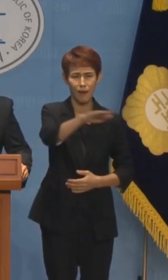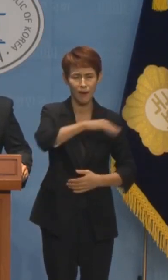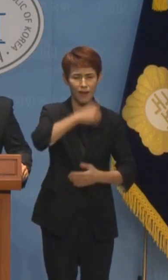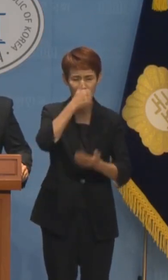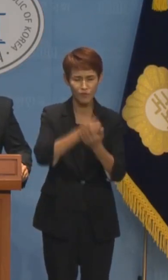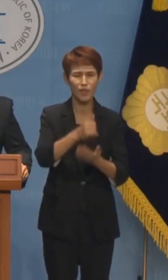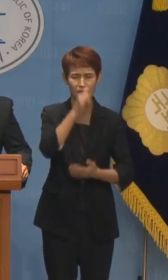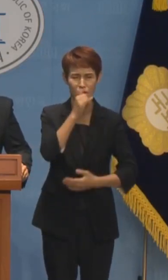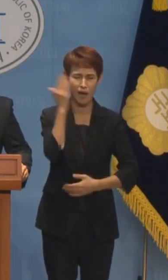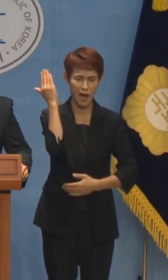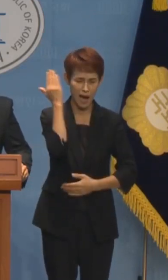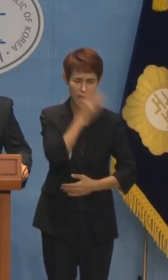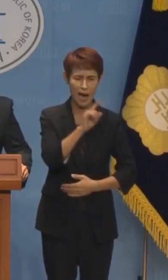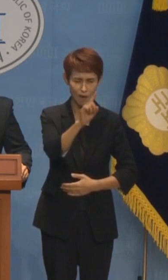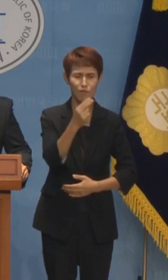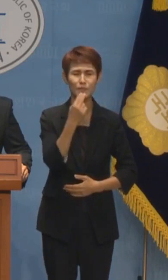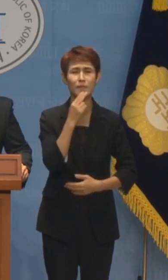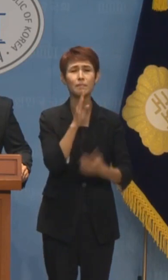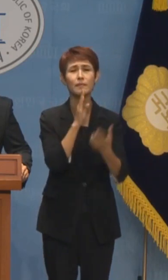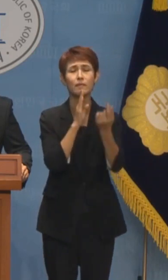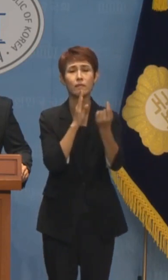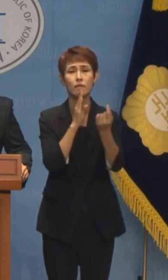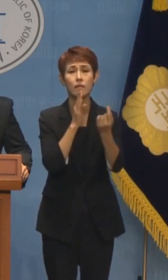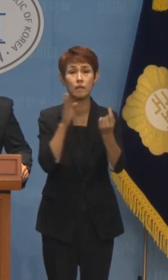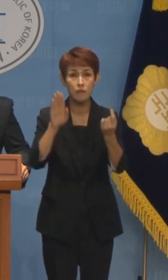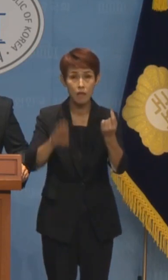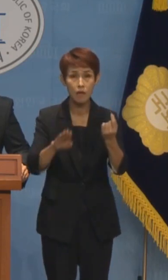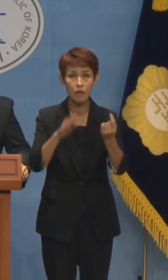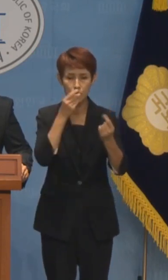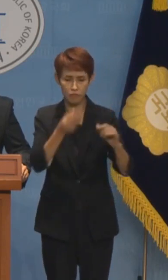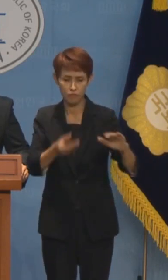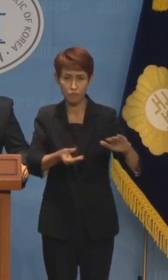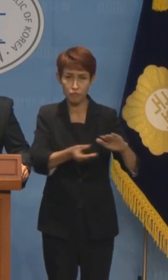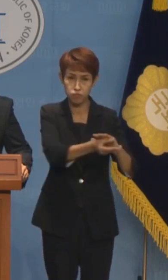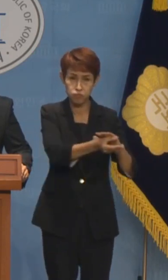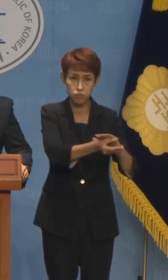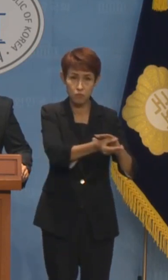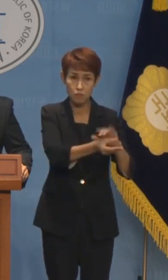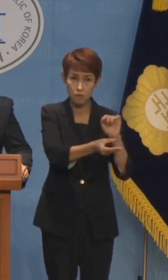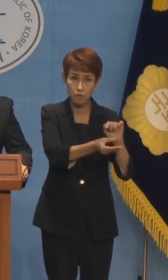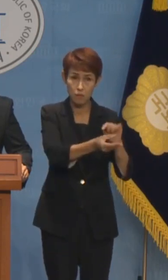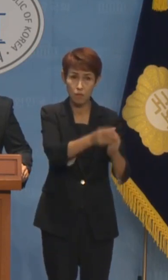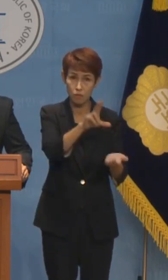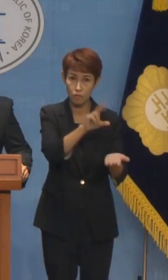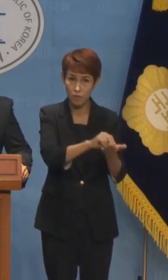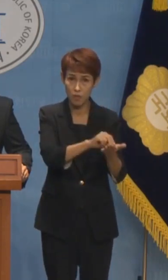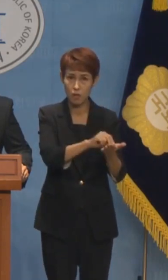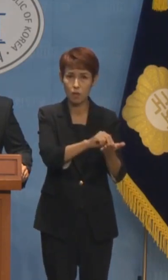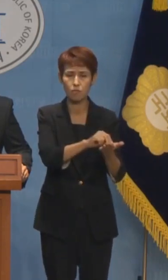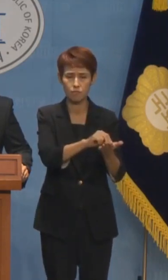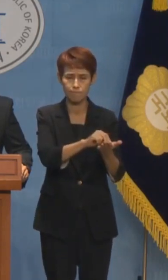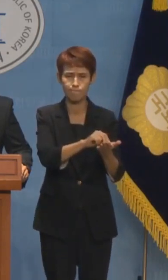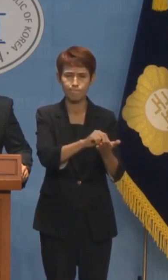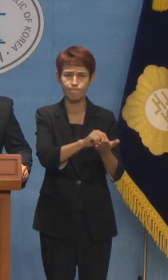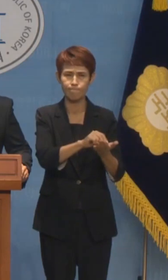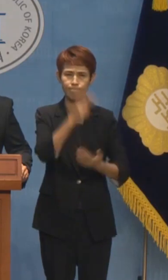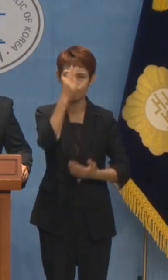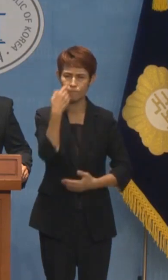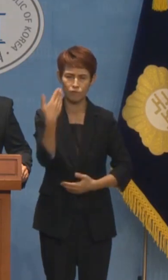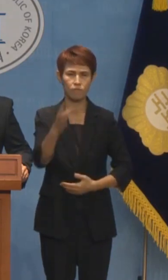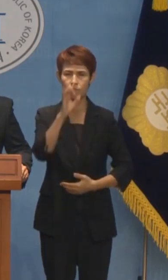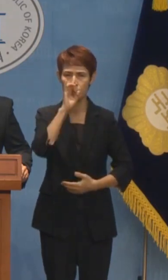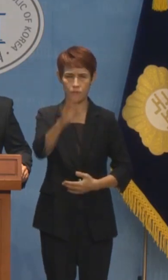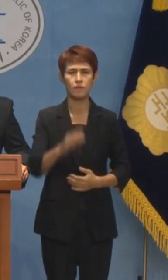사람 어디 있겠느냐만은 뇌물과 같은 반사회적 범죄에 대해서는 비가